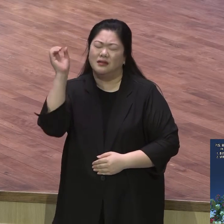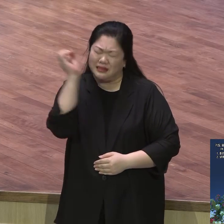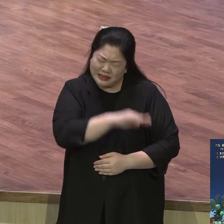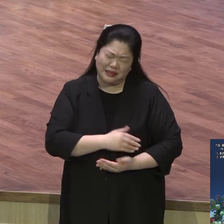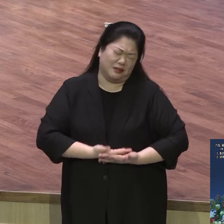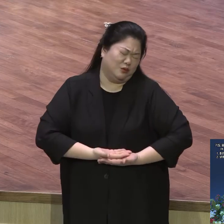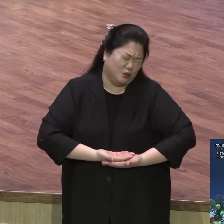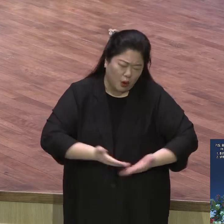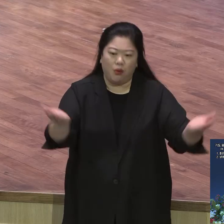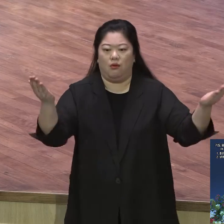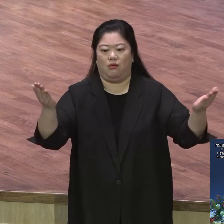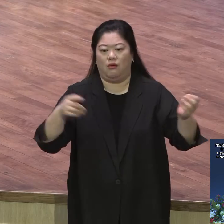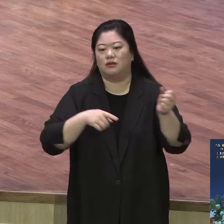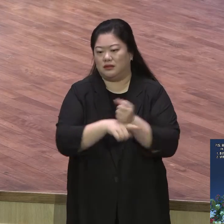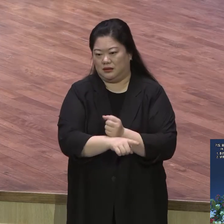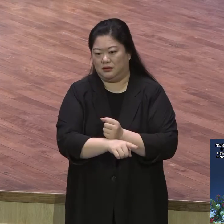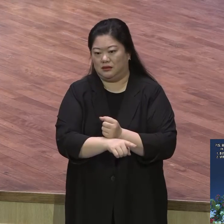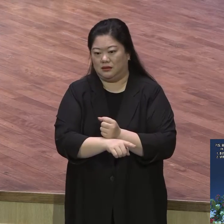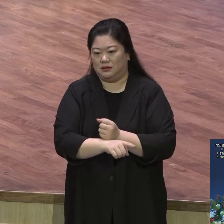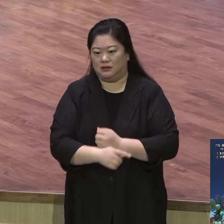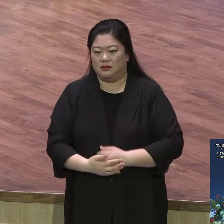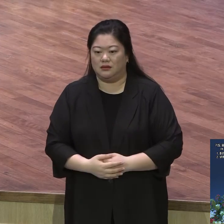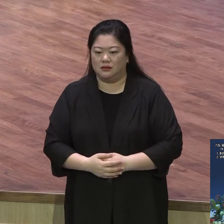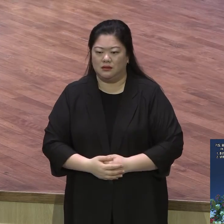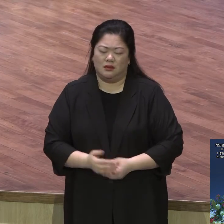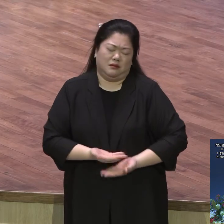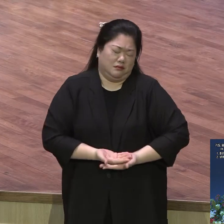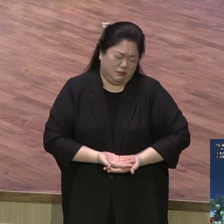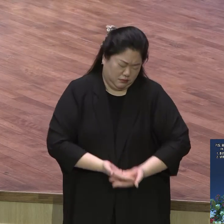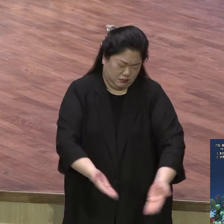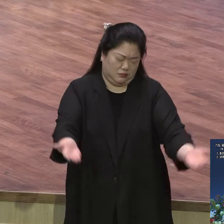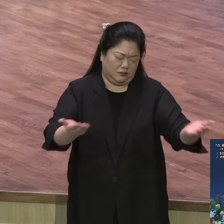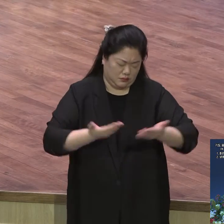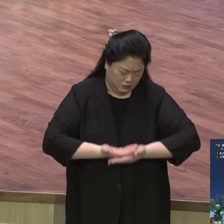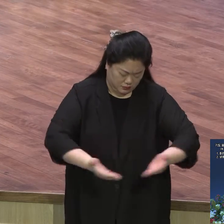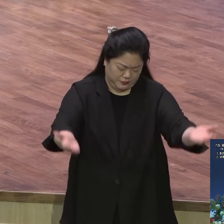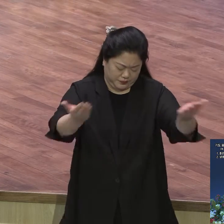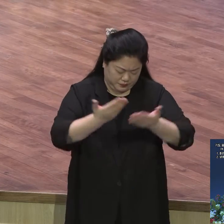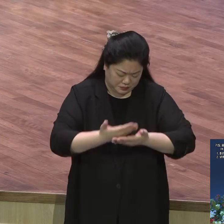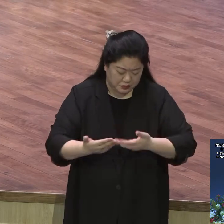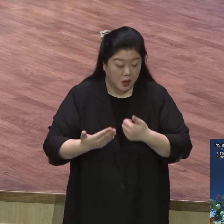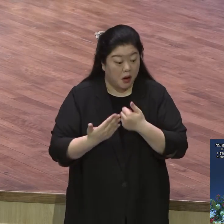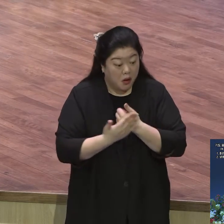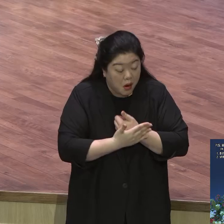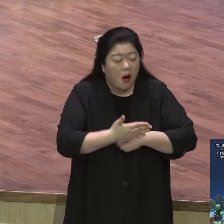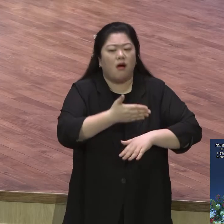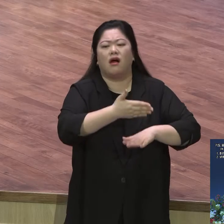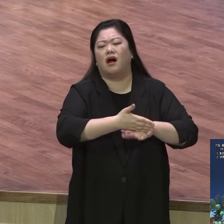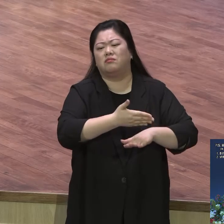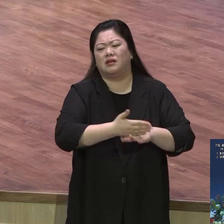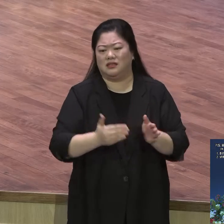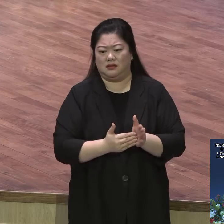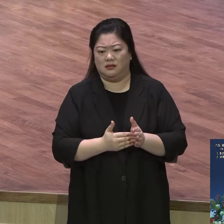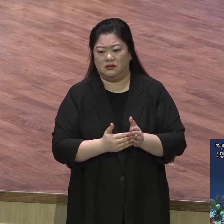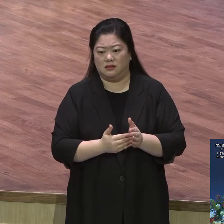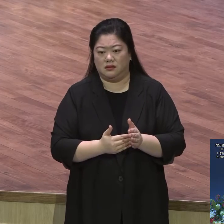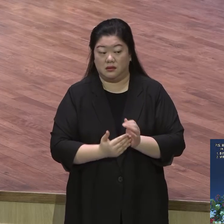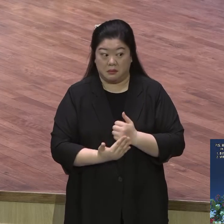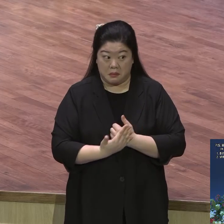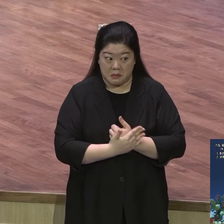뭡니까 이 의미가 있는데 이것은 주는 개념이에요 특별히 구하고 찾고 두드리라는 기도의 메시지여서 이